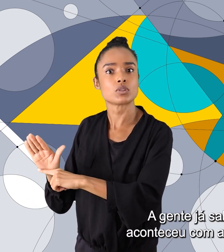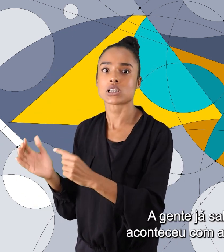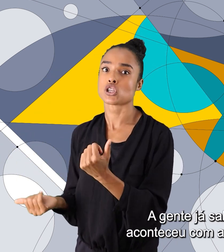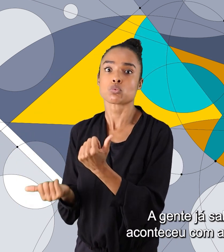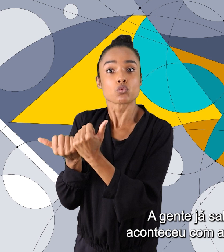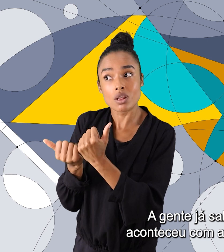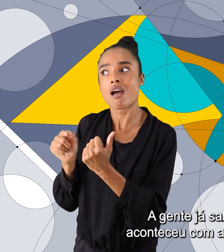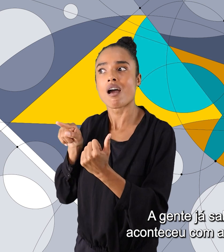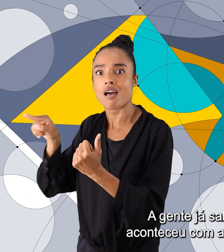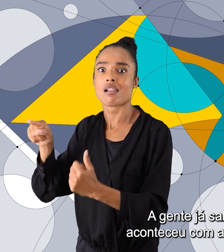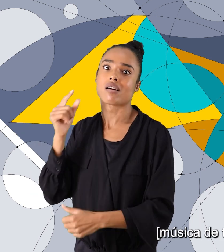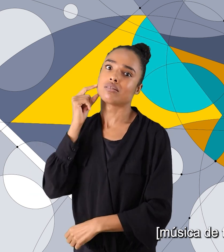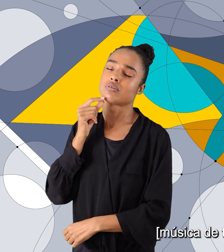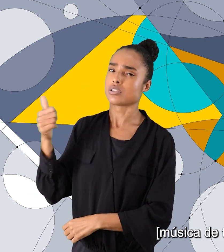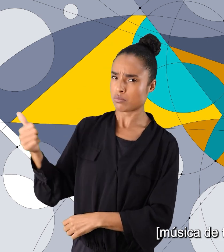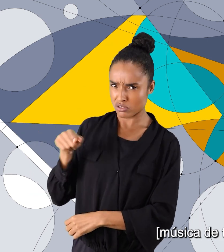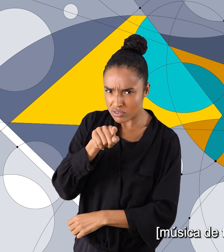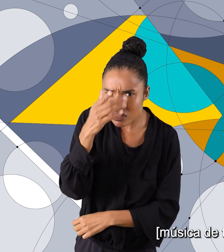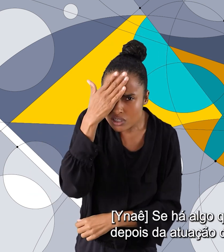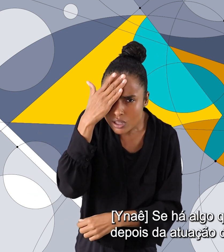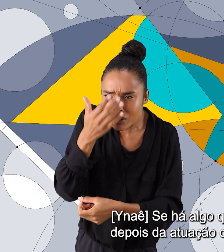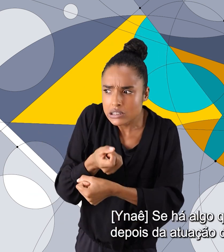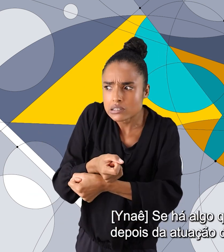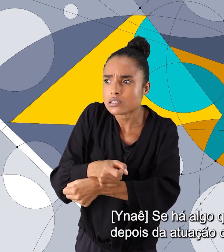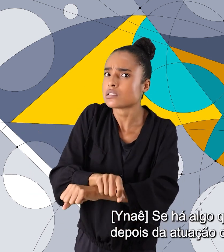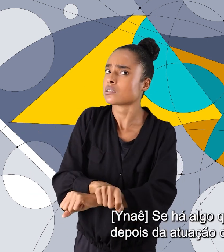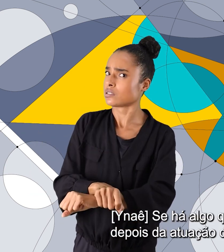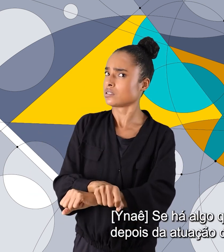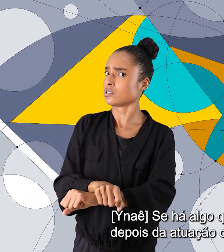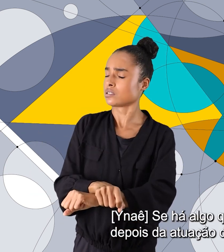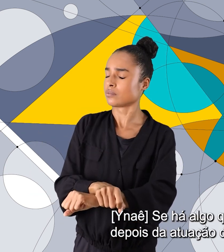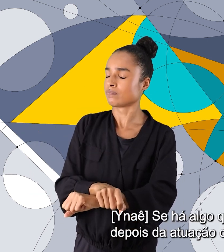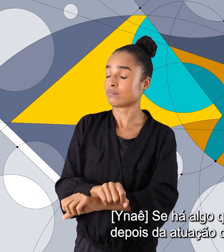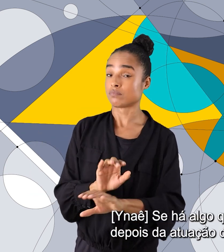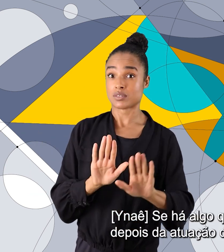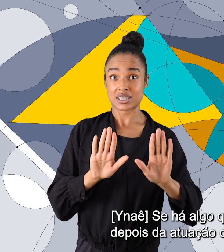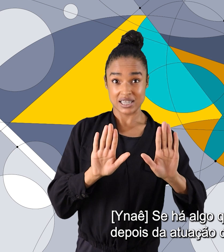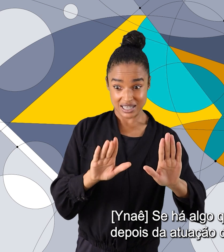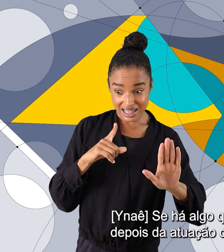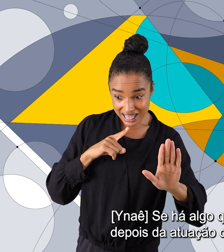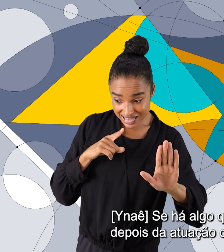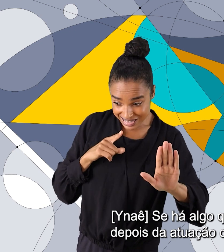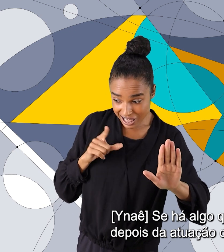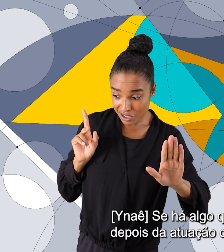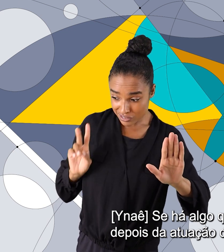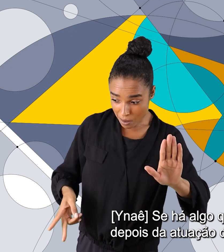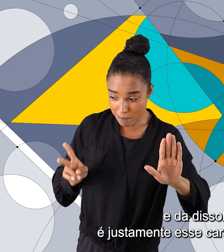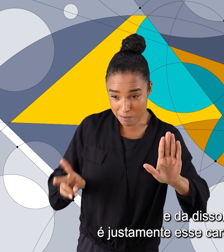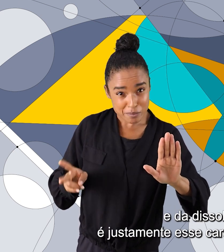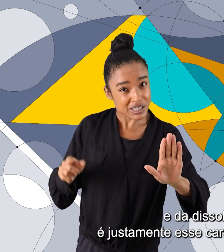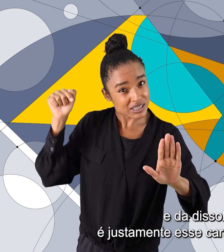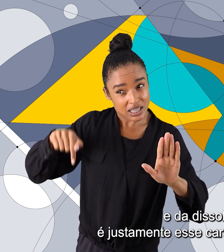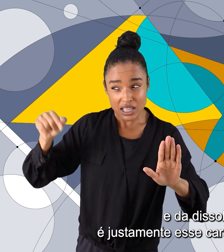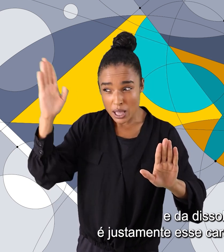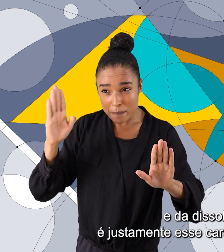a gente já sabe o que aconteceu com a escravidão. Se há algo que se manteve depois da atuação de Dom Pedro I